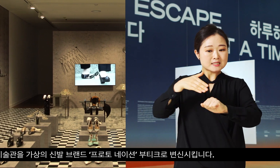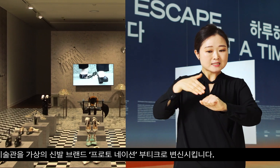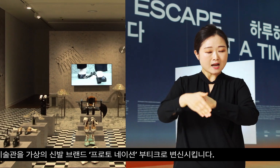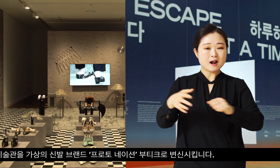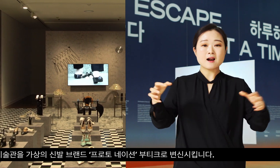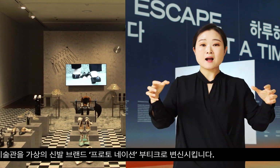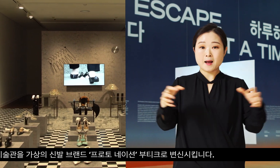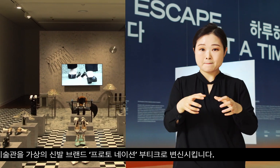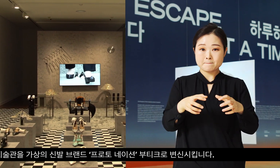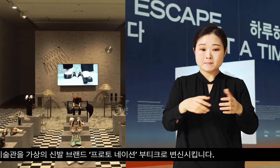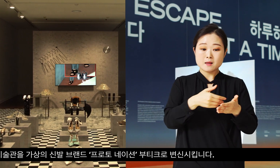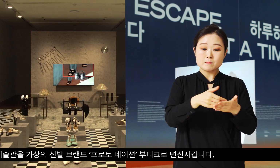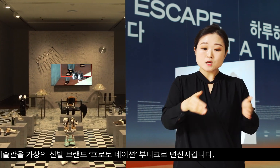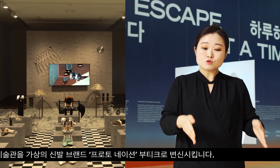미술관을 가상의 신발 브랜드